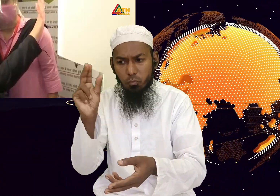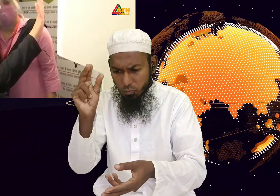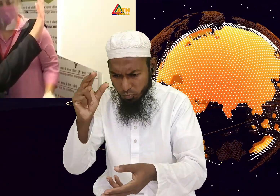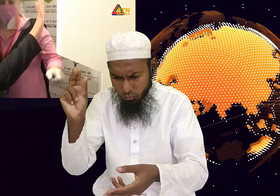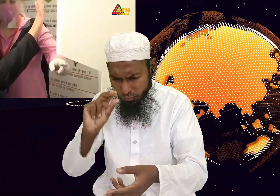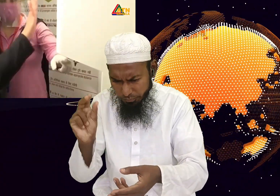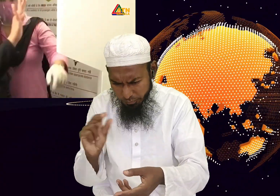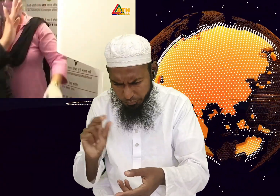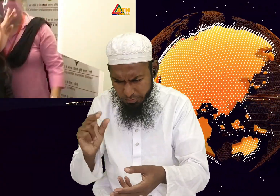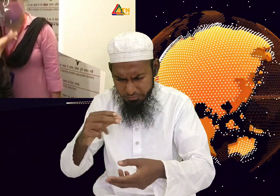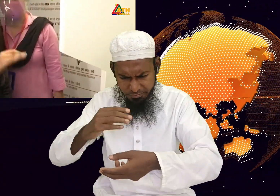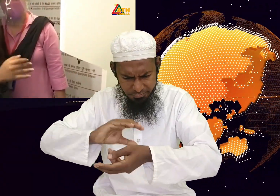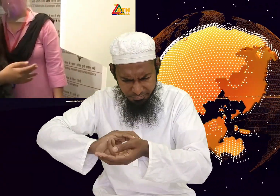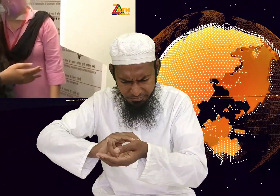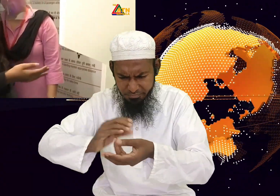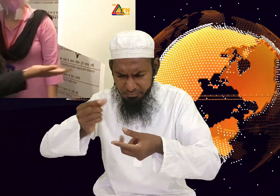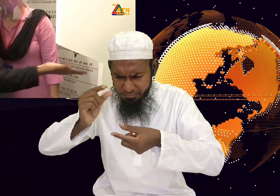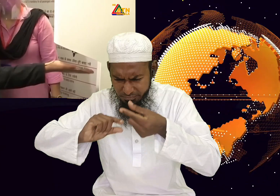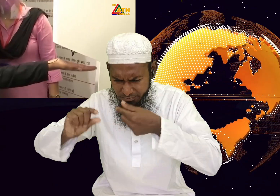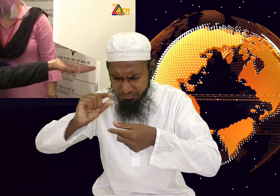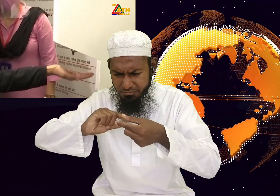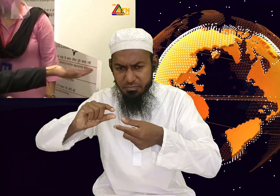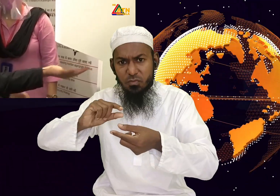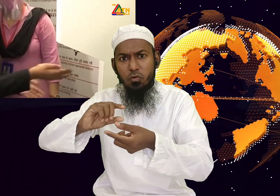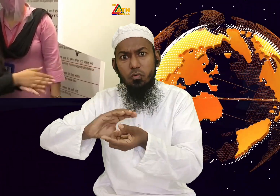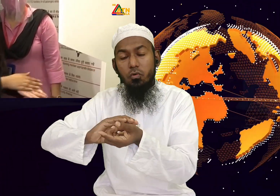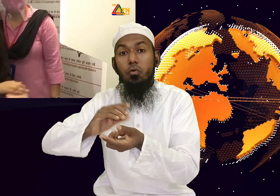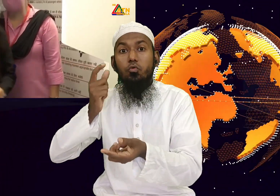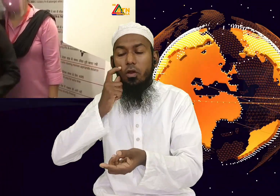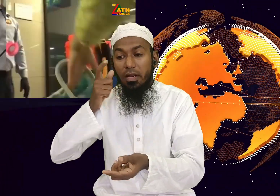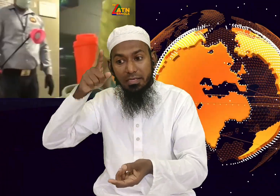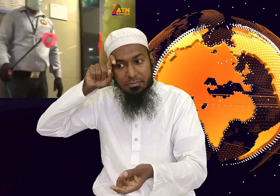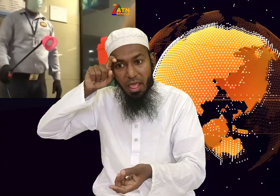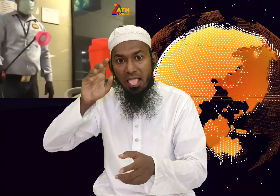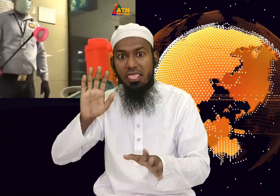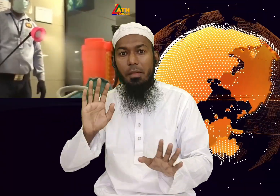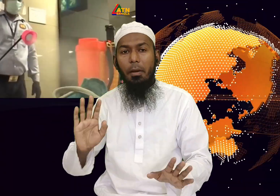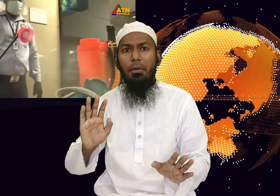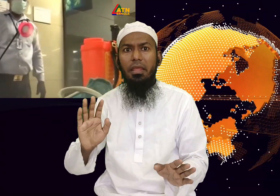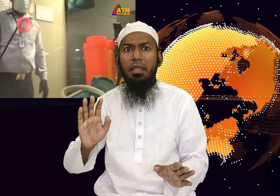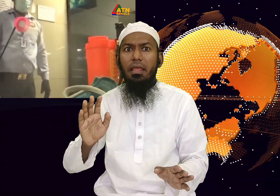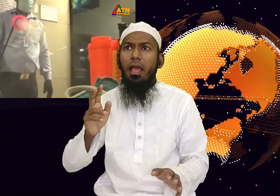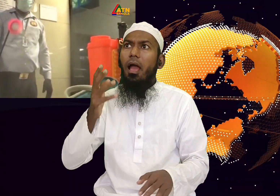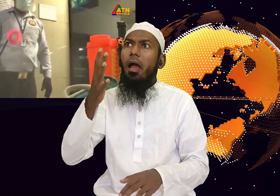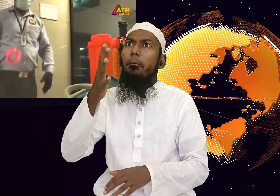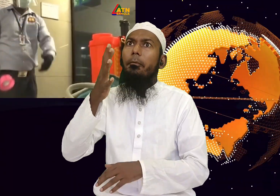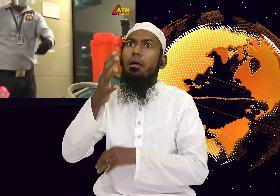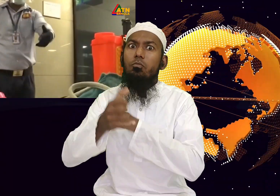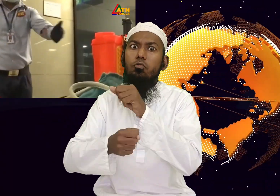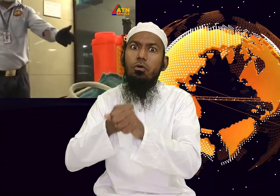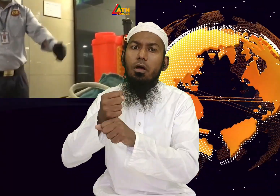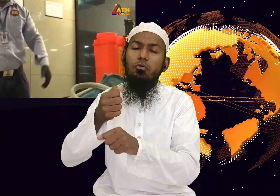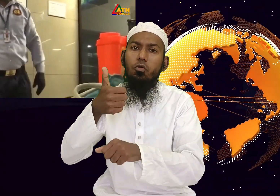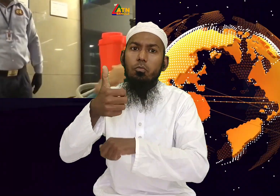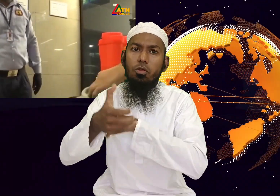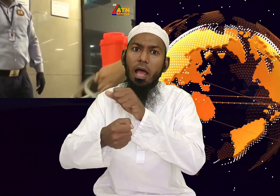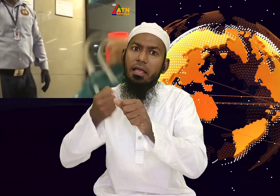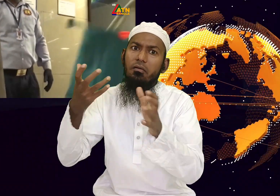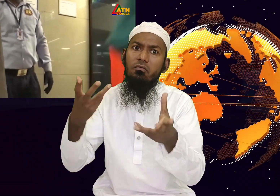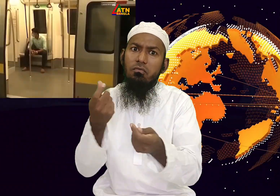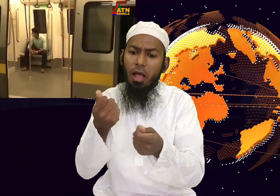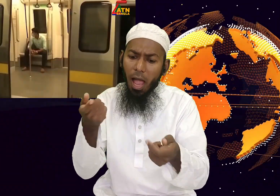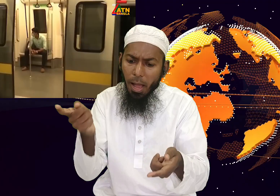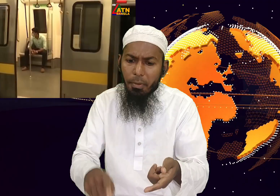পদক্ষেপ নিয়েছে রাজ্য সরকার। রোববার ভারতীয় সংবাদ মাধ্যম এনডিটিভির প্রতিবেদনে এ তথ্য জানানো হয়েছে।